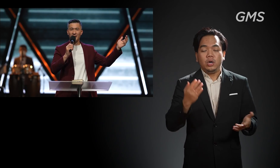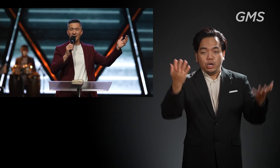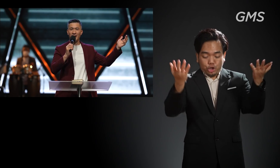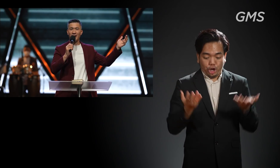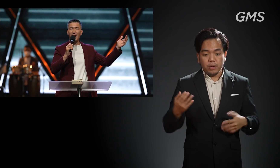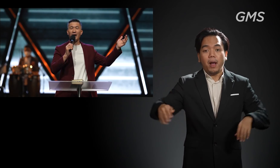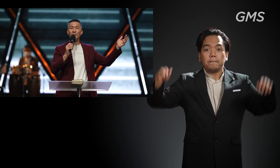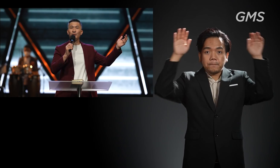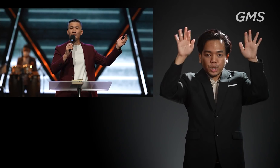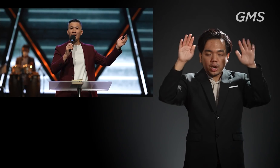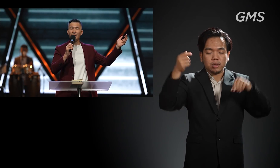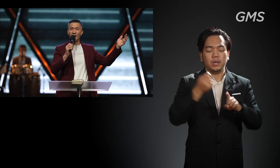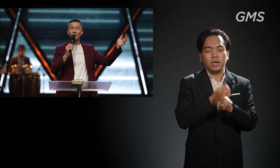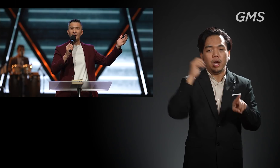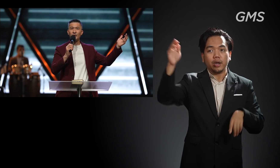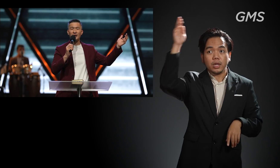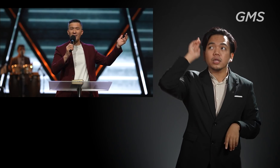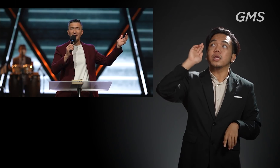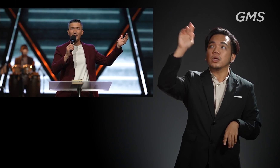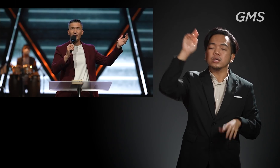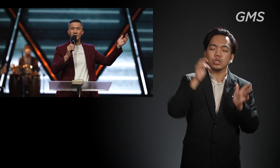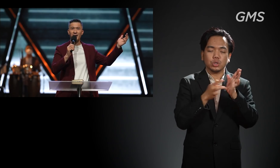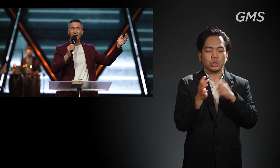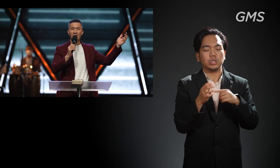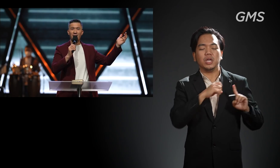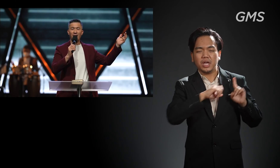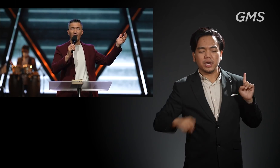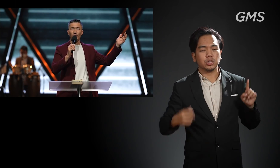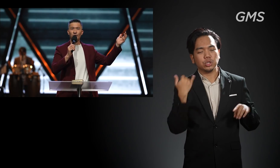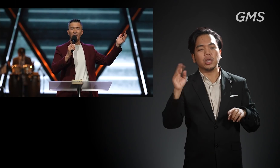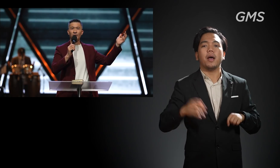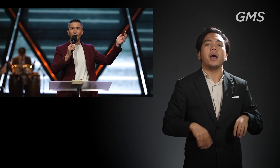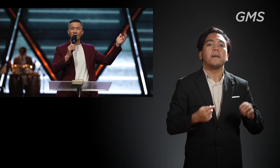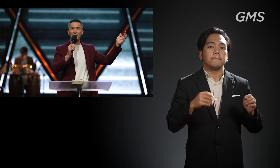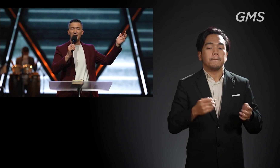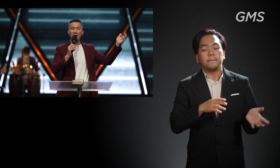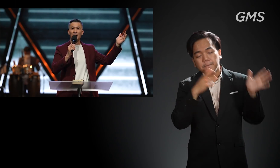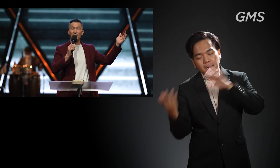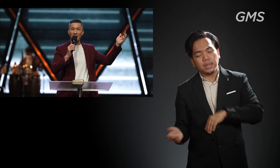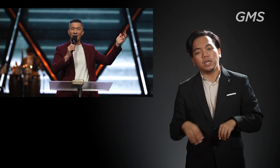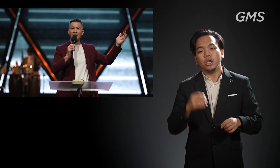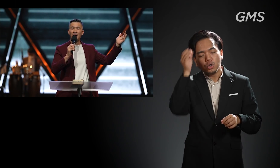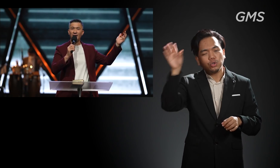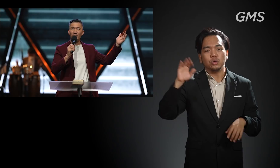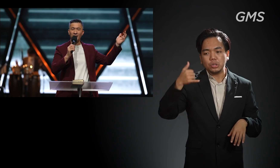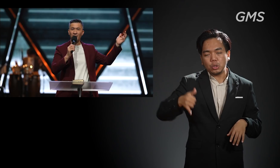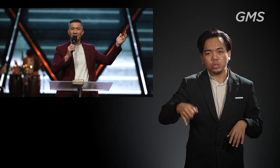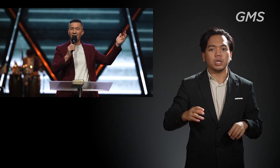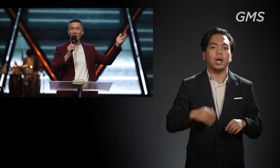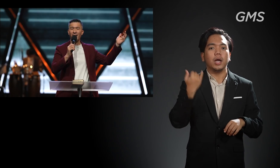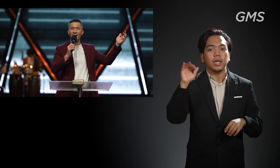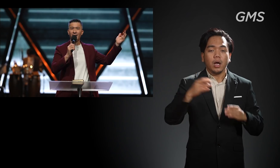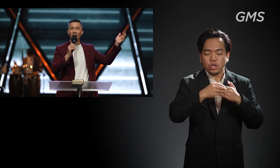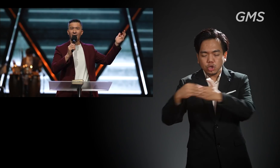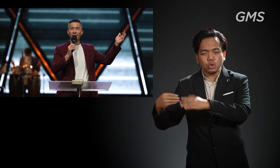Sang Penyedia, Allah Putra Yesus Kristus yang mati bagi dosa, Allah Roh Kudus yang menuntun dalam segala kebenaran dan hikmat-hikmat